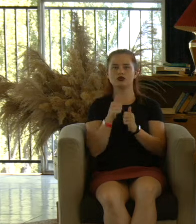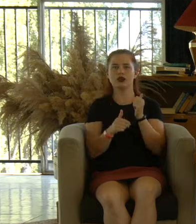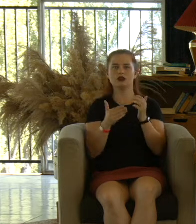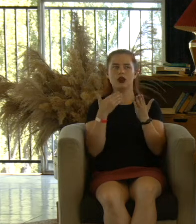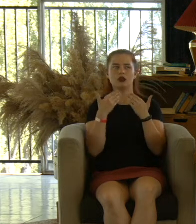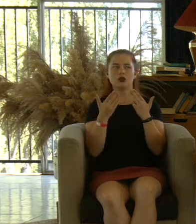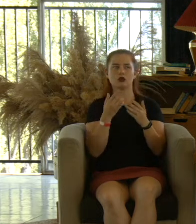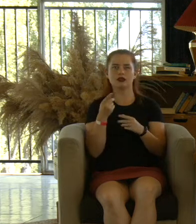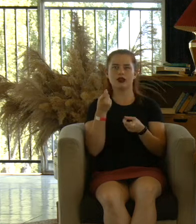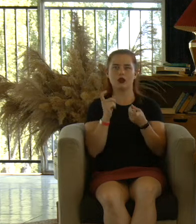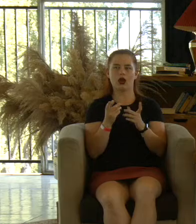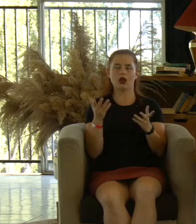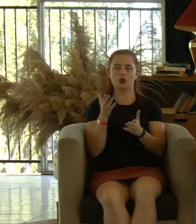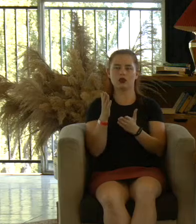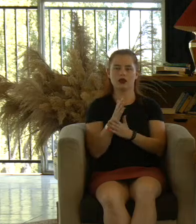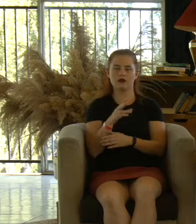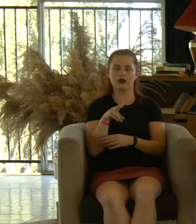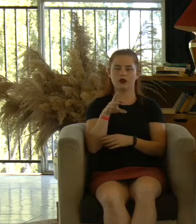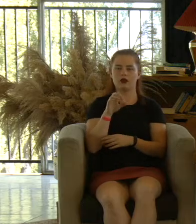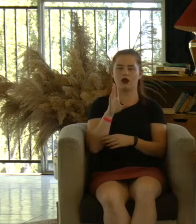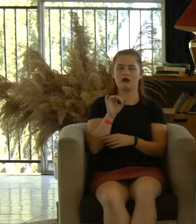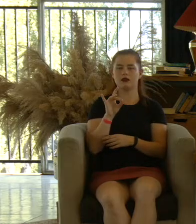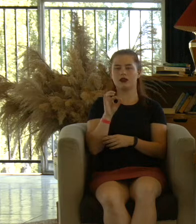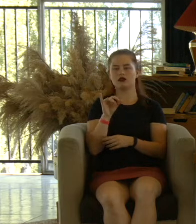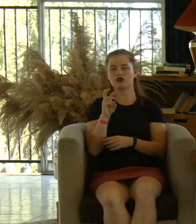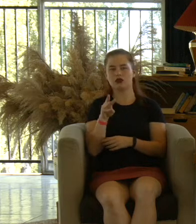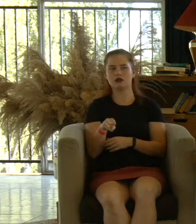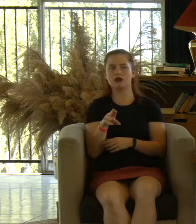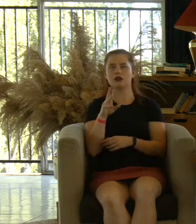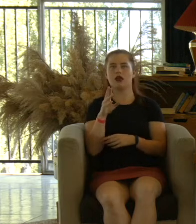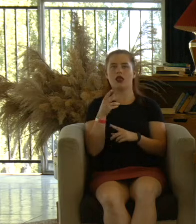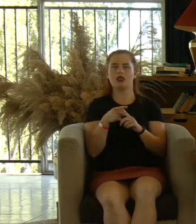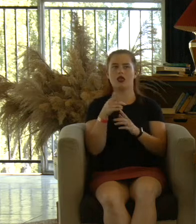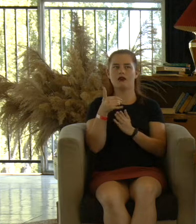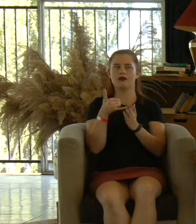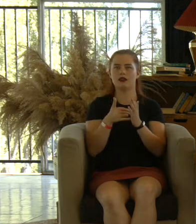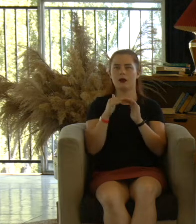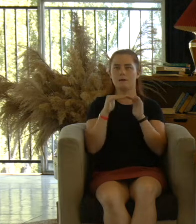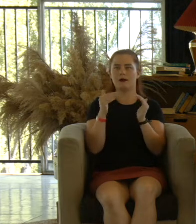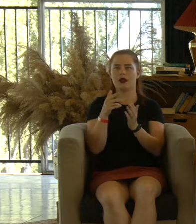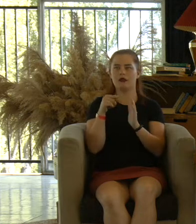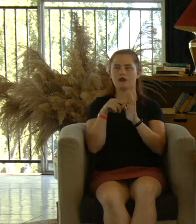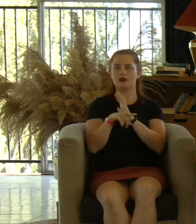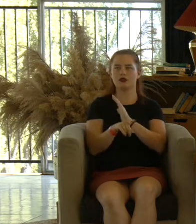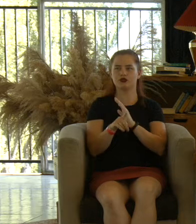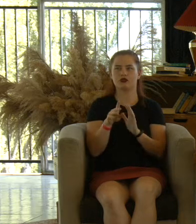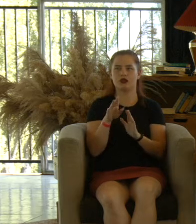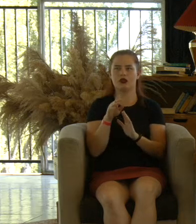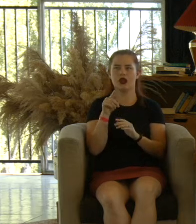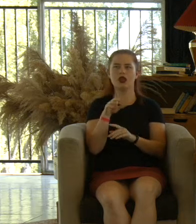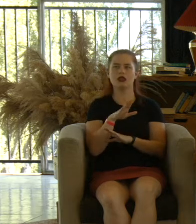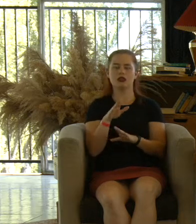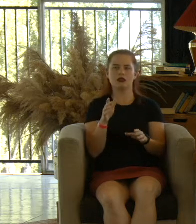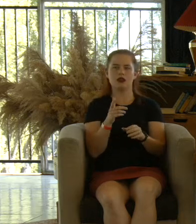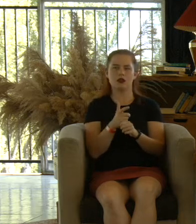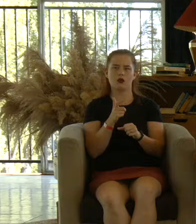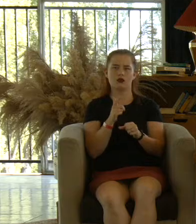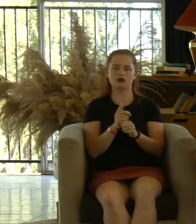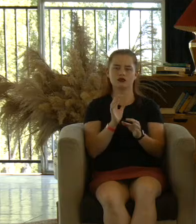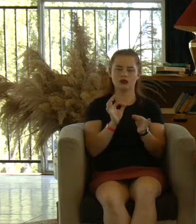такими не являются. Это low intervention wines, это вина малого вмешательства. То есть когда вы не совсем упоротый, но